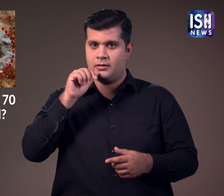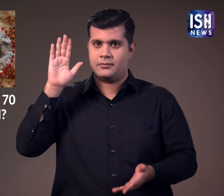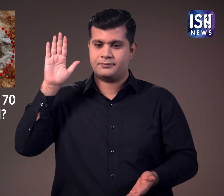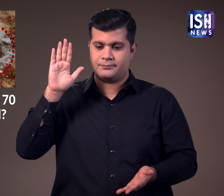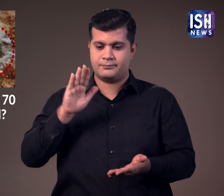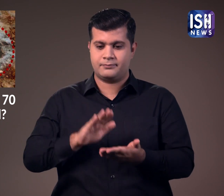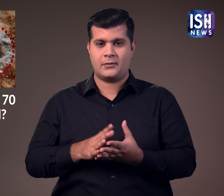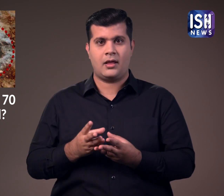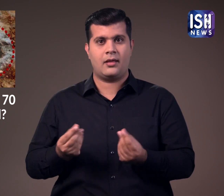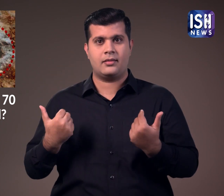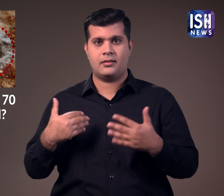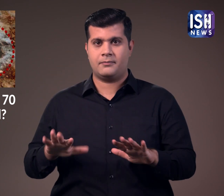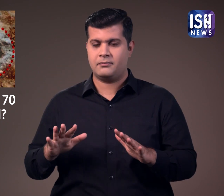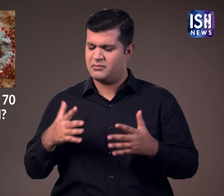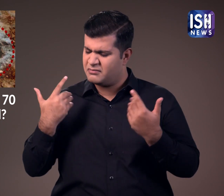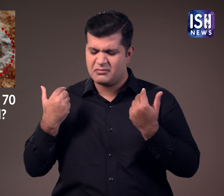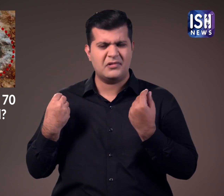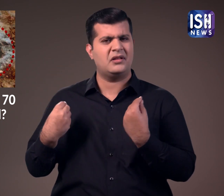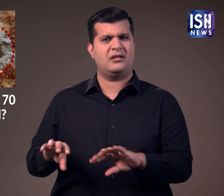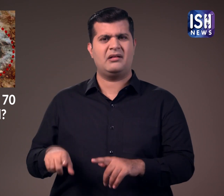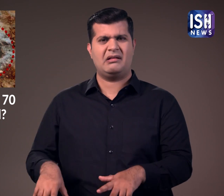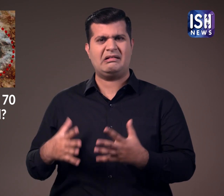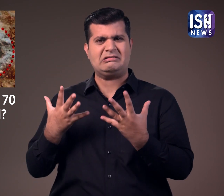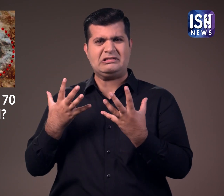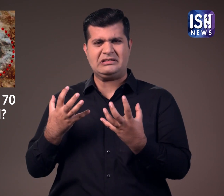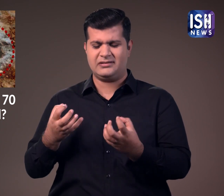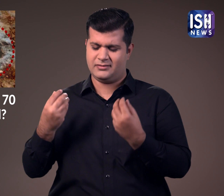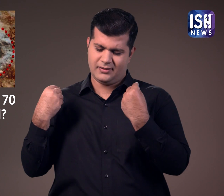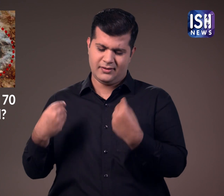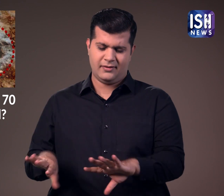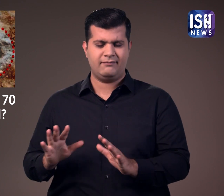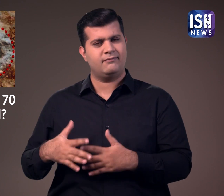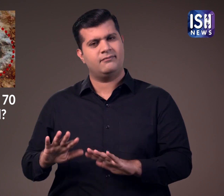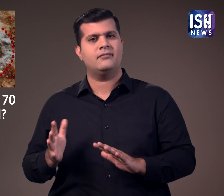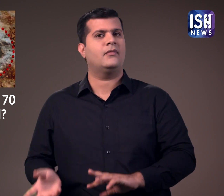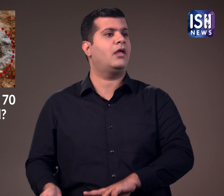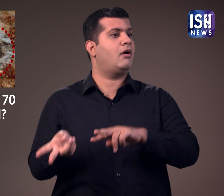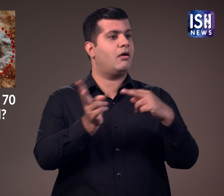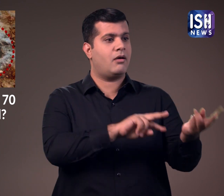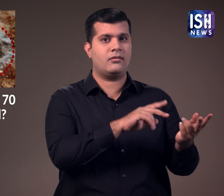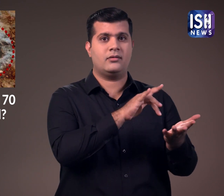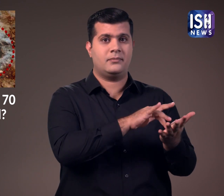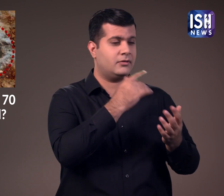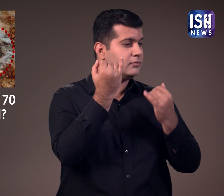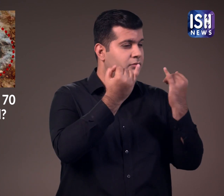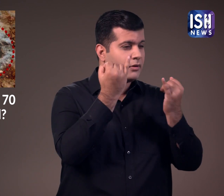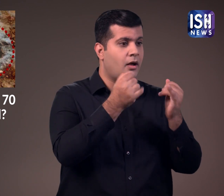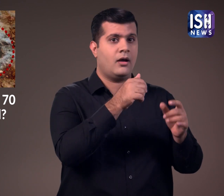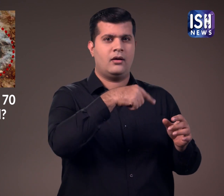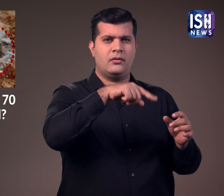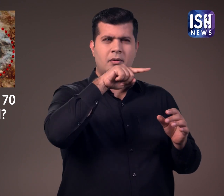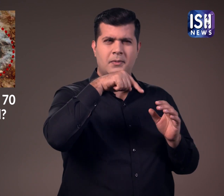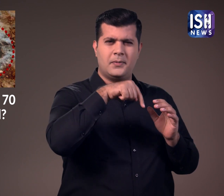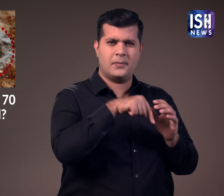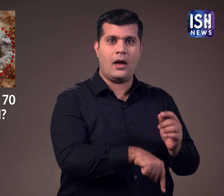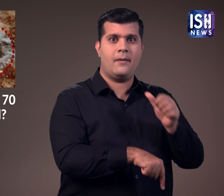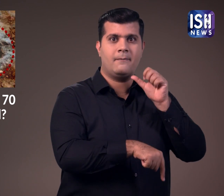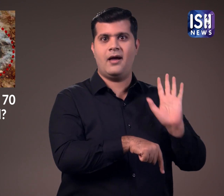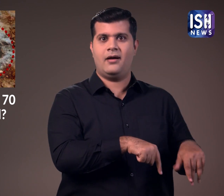बोर्वेल सुक जाने के बाद किसान उसे छोड़ देते हैं, पानी का पंप और PVC पाइप को दूसरी जगह फुना